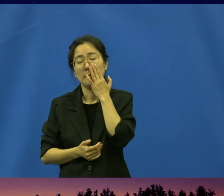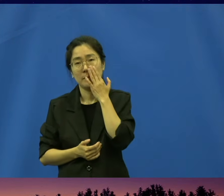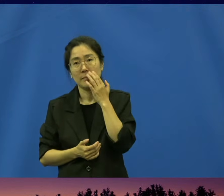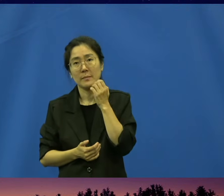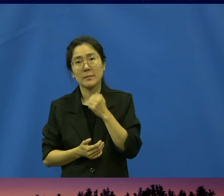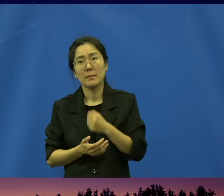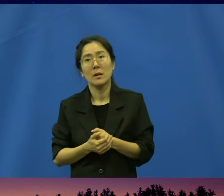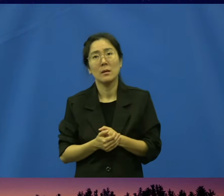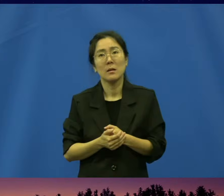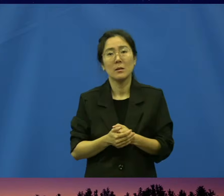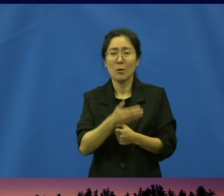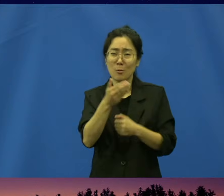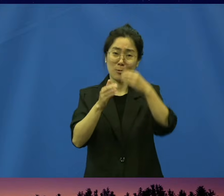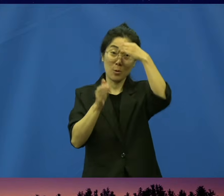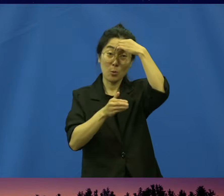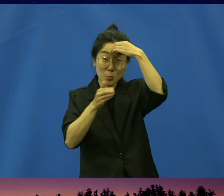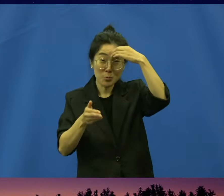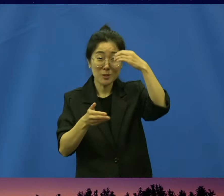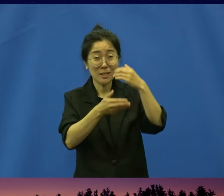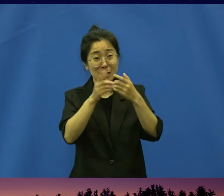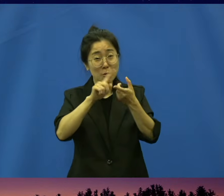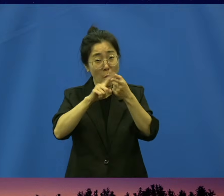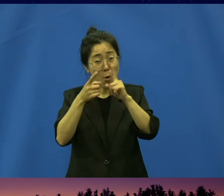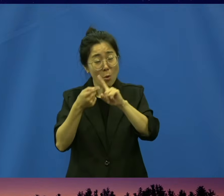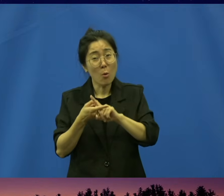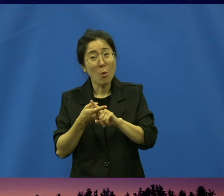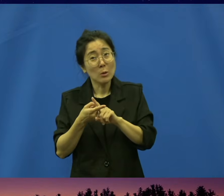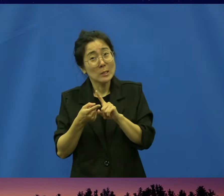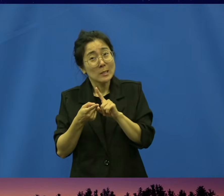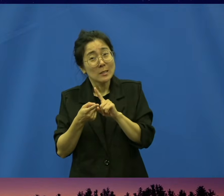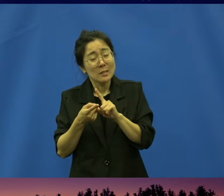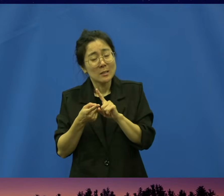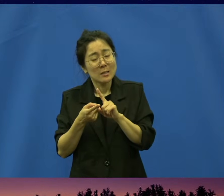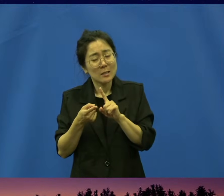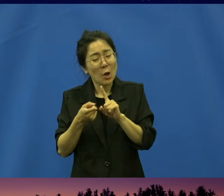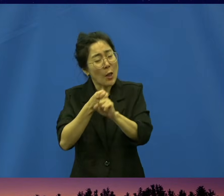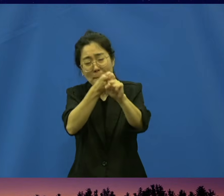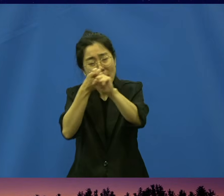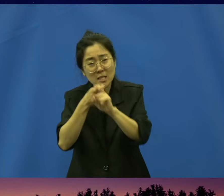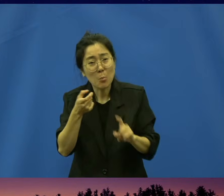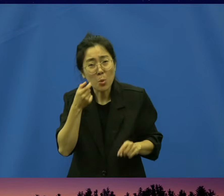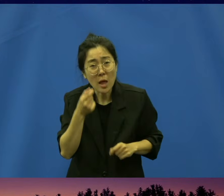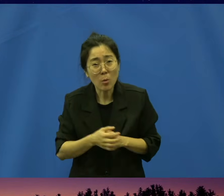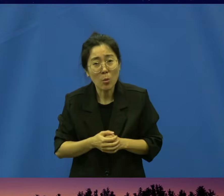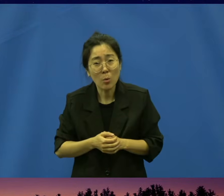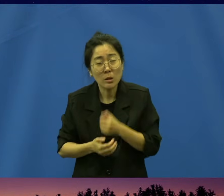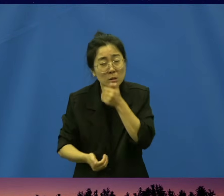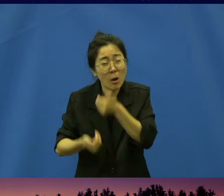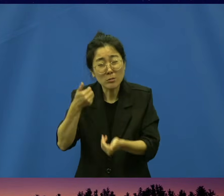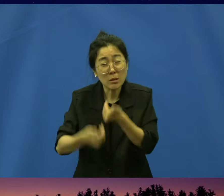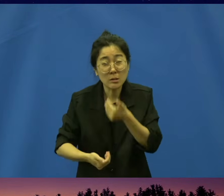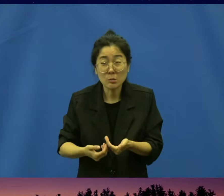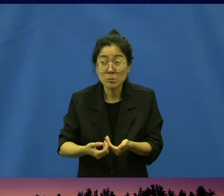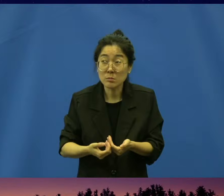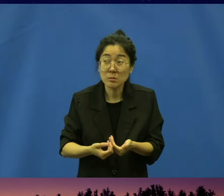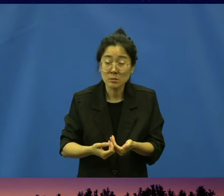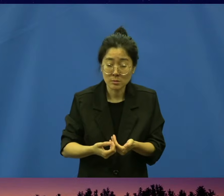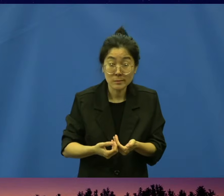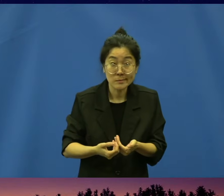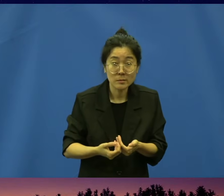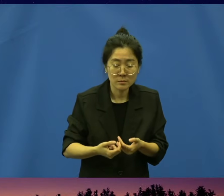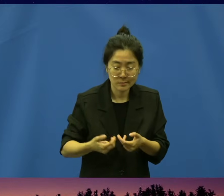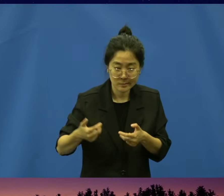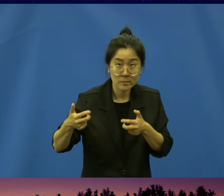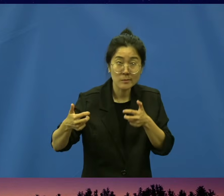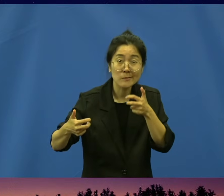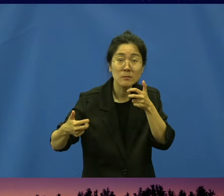여러분, 성도들이 서로 연합하지 못하고 서로 비난하고, 그래서 교회가 갈라져서, 갈라지지 않아도